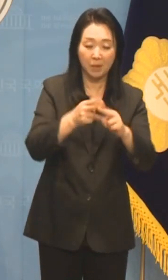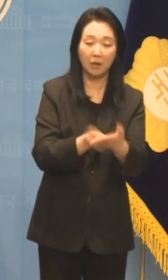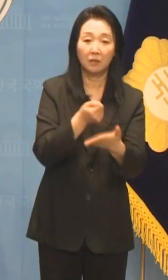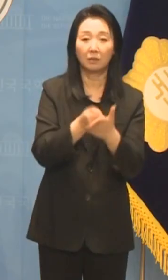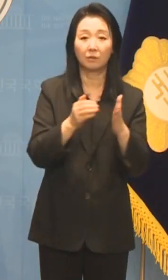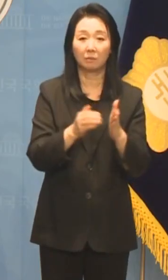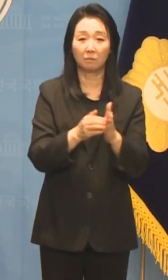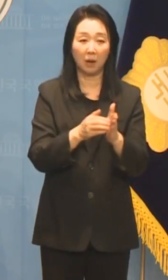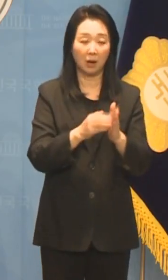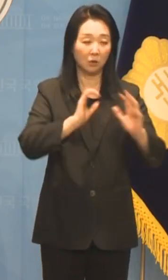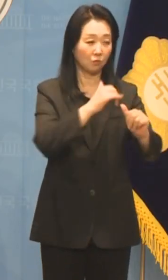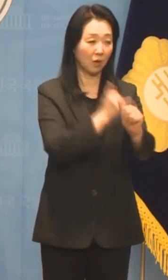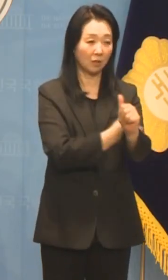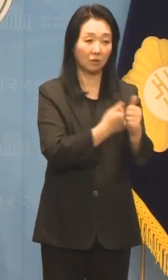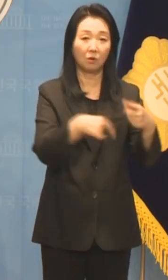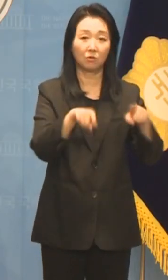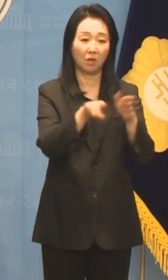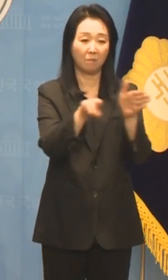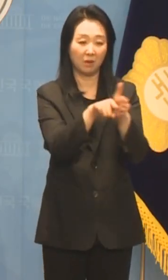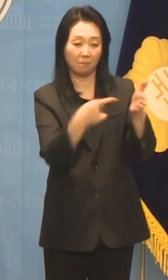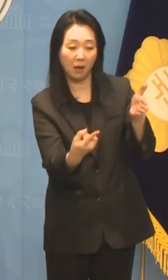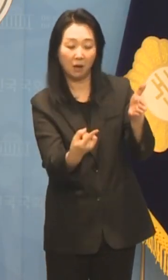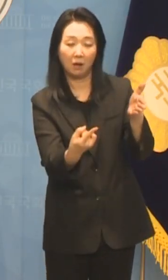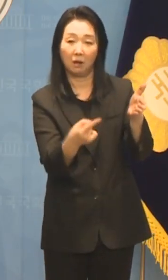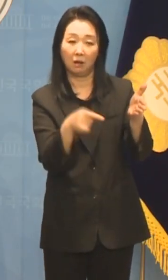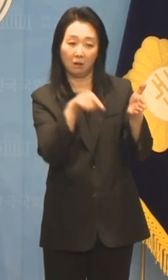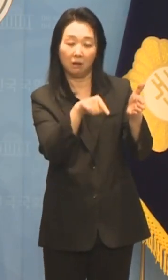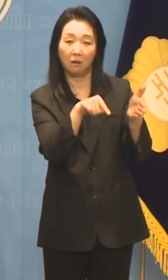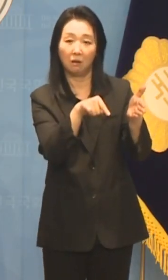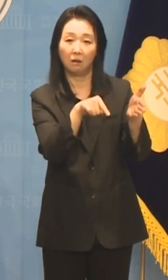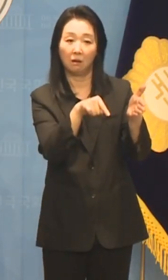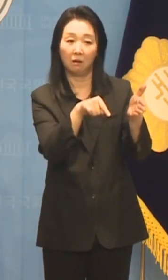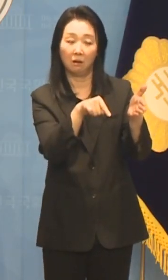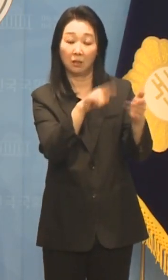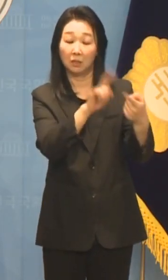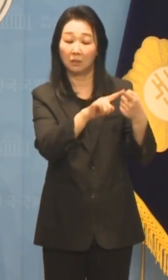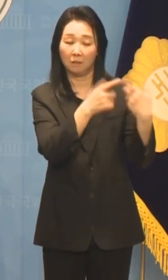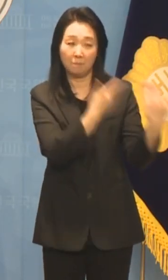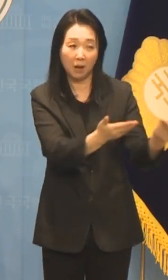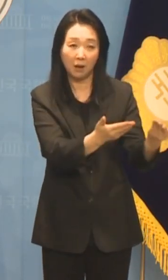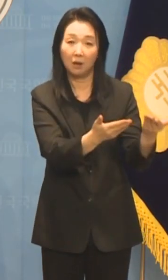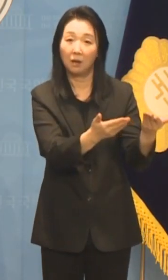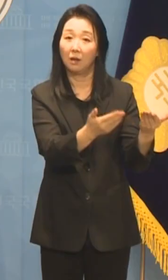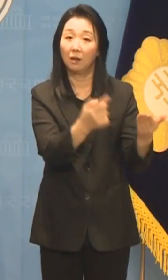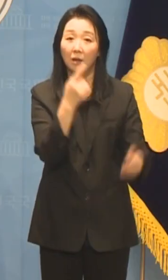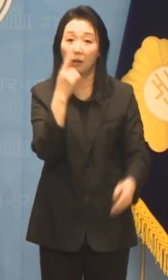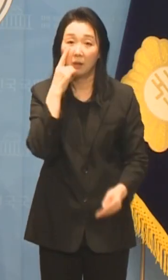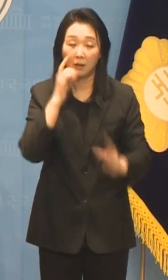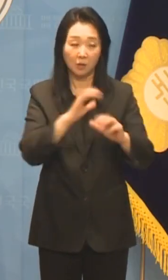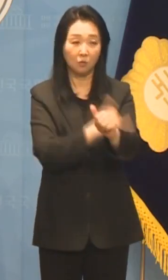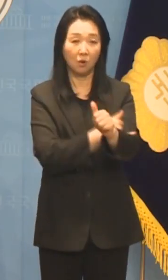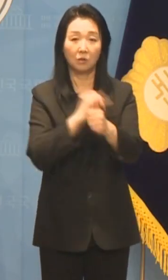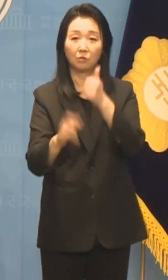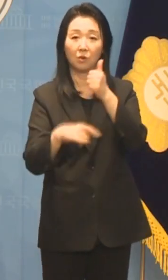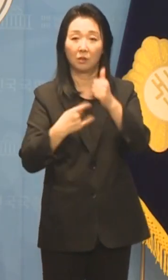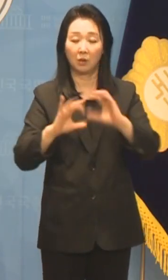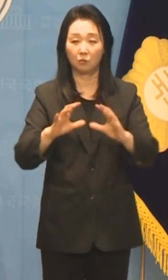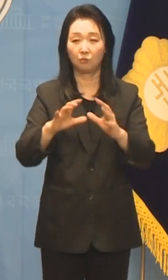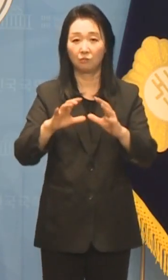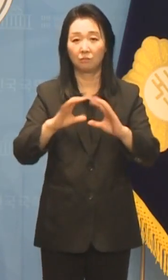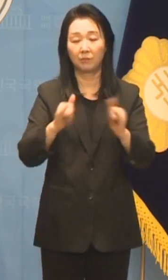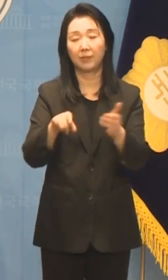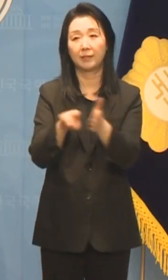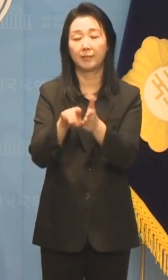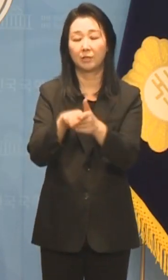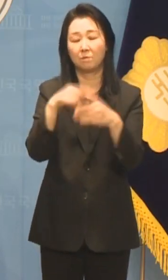기관 전체의 신뢰가 훼손되는 상황을 방치한다면 인권위는 국민의 지지를 완전히 잃게 될